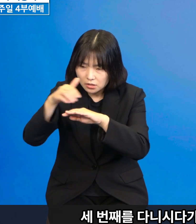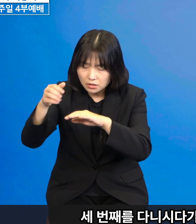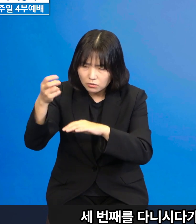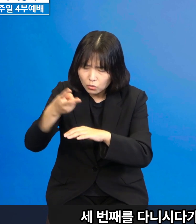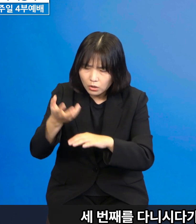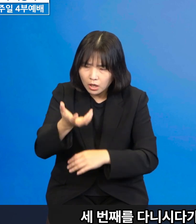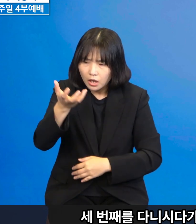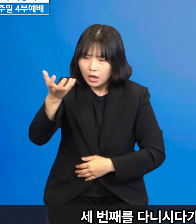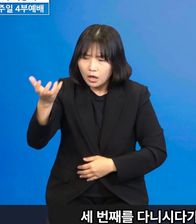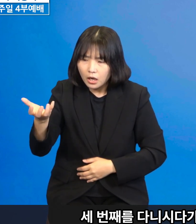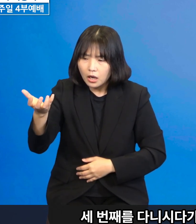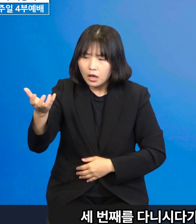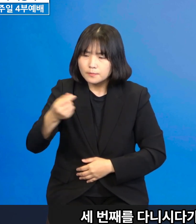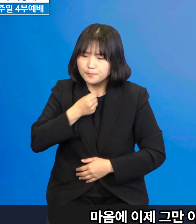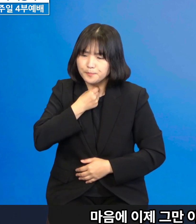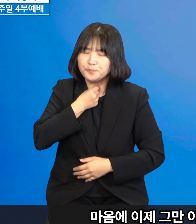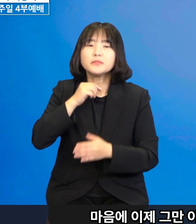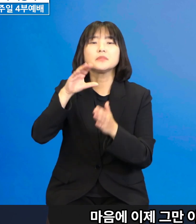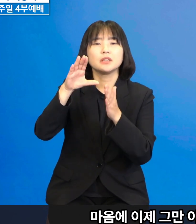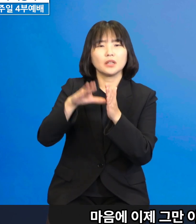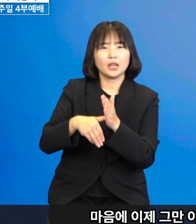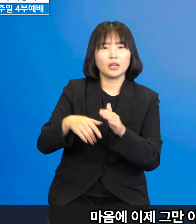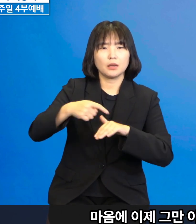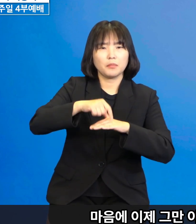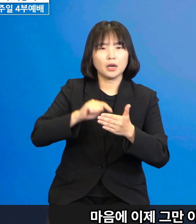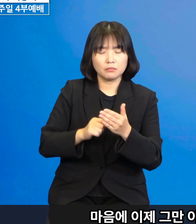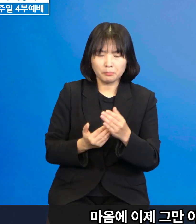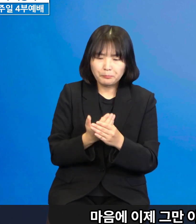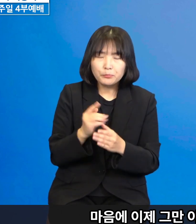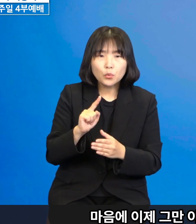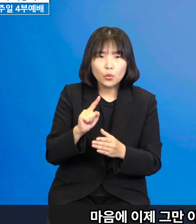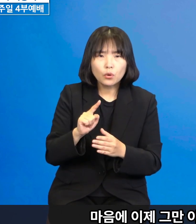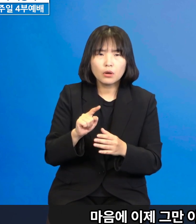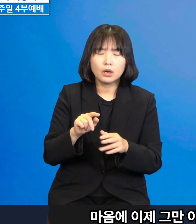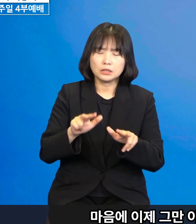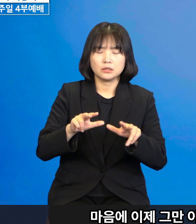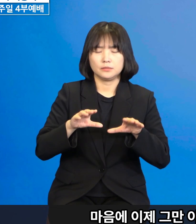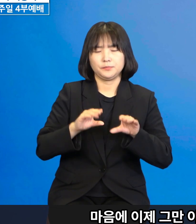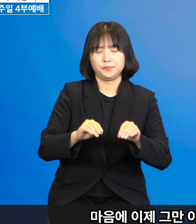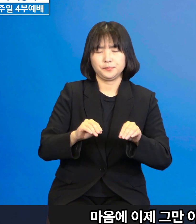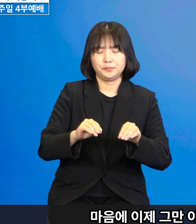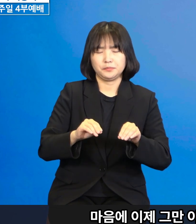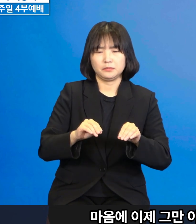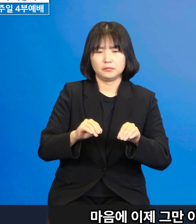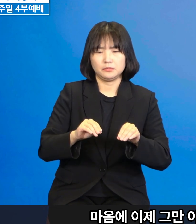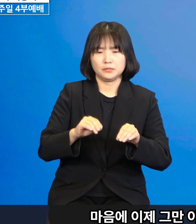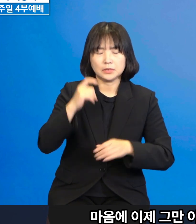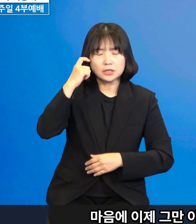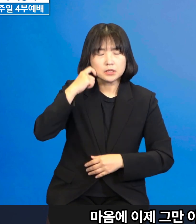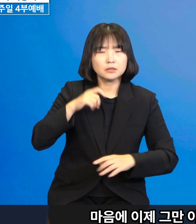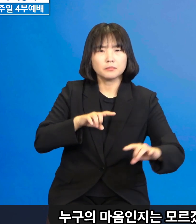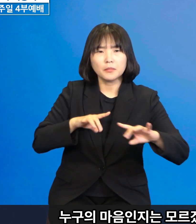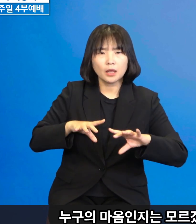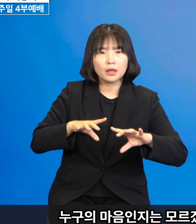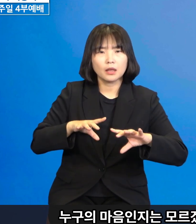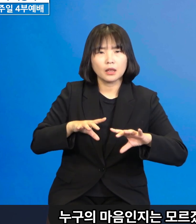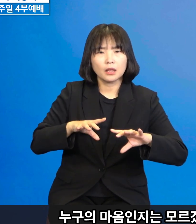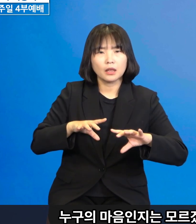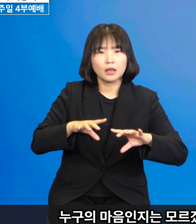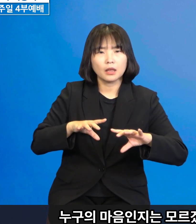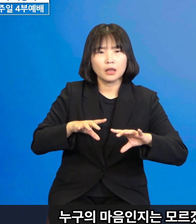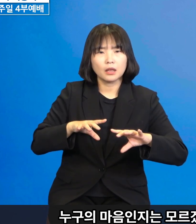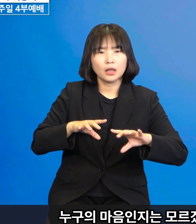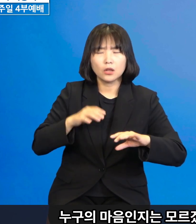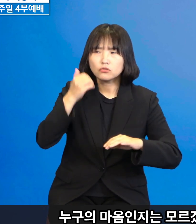이직을 하려고 할 때에 마음에 이제 그만이라는 마음이 느껴졌대요. 이게 누구의